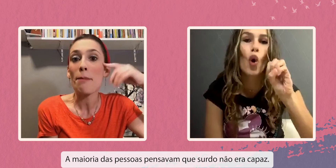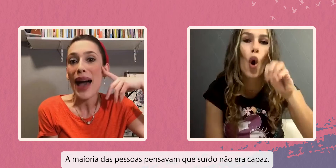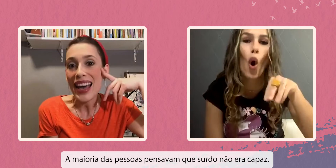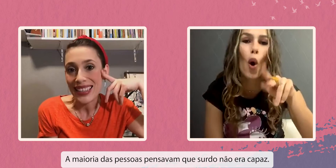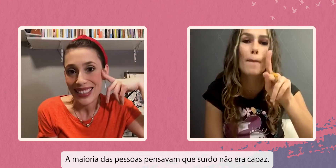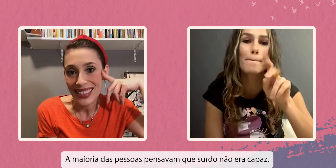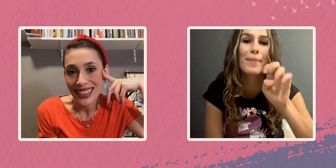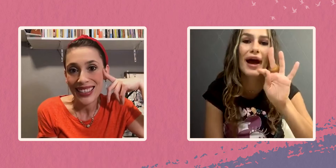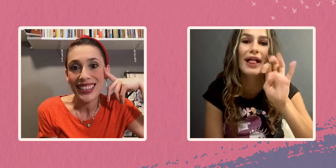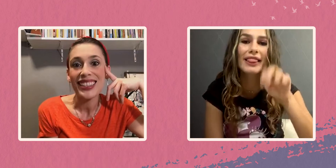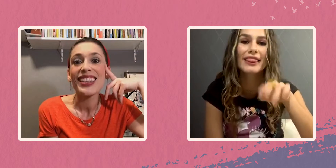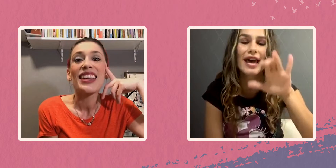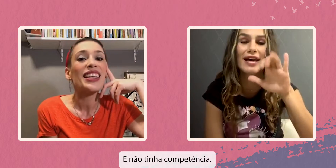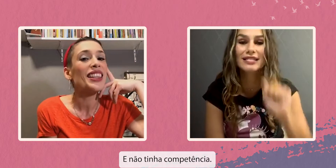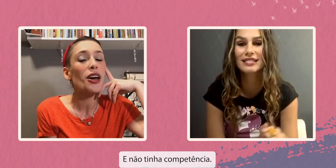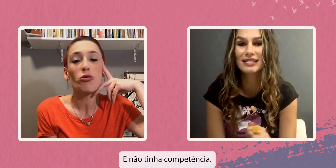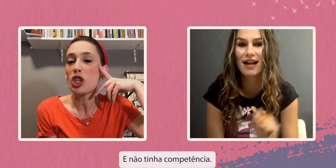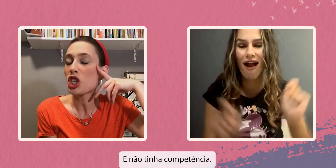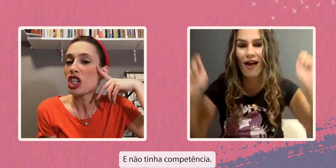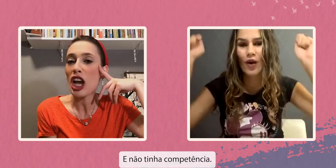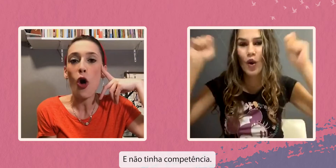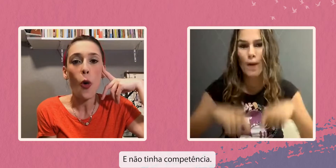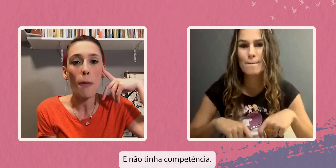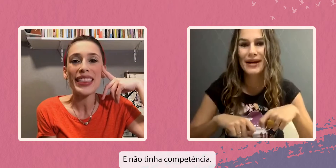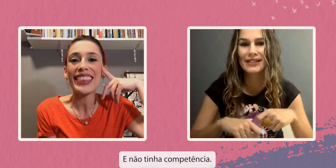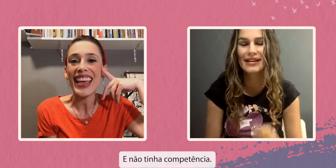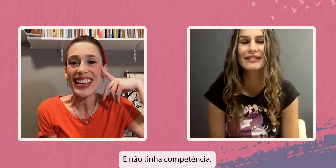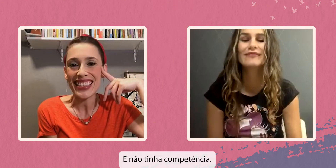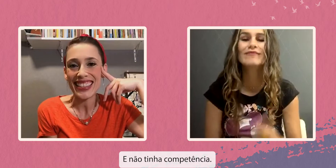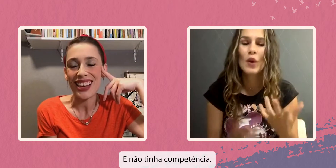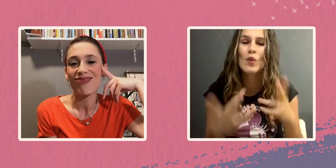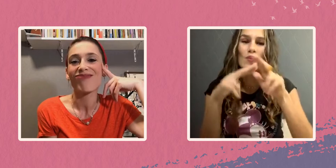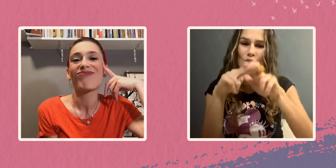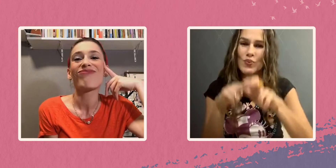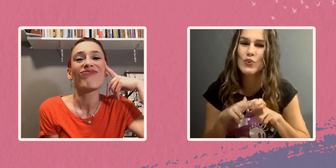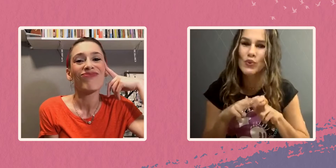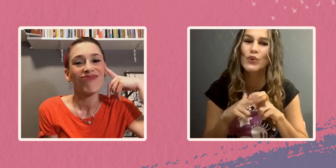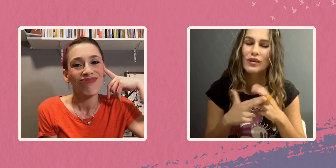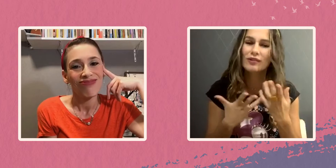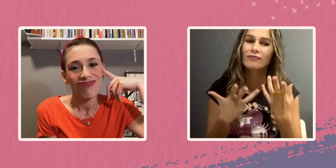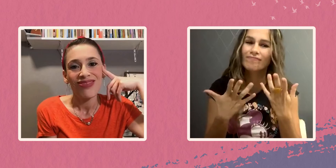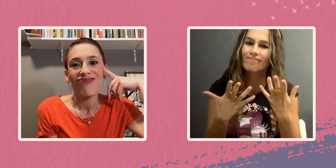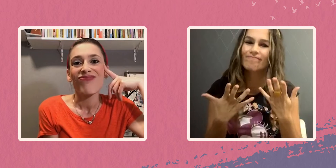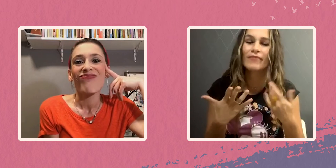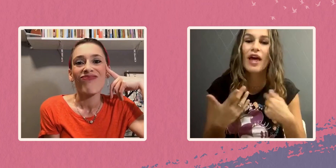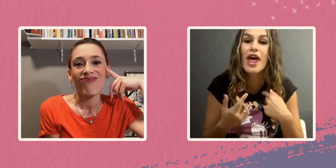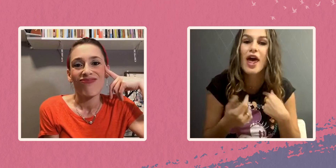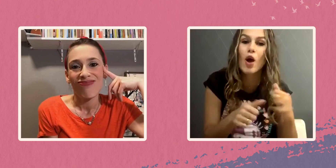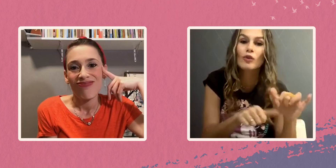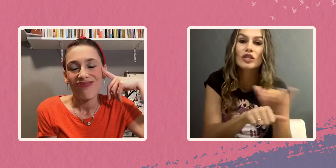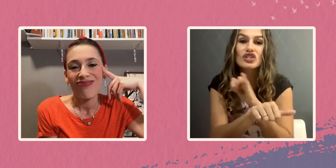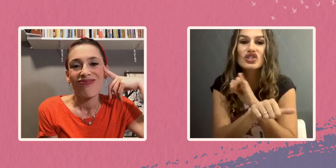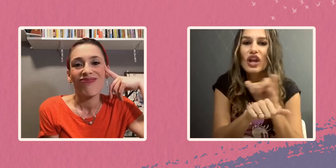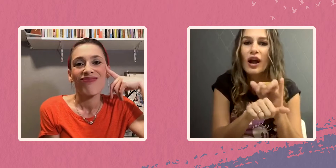era capaz, que não tinha competência.